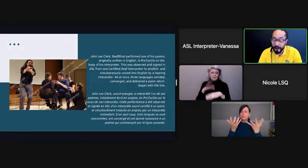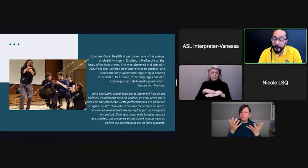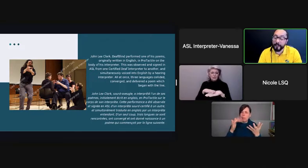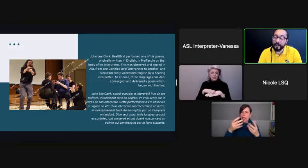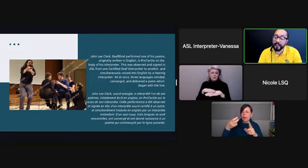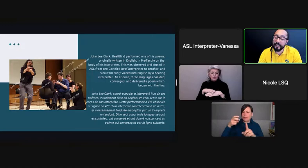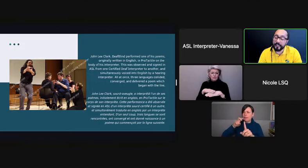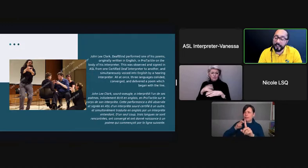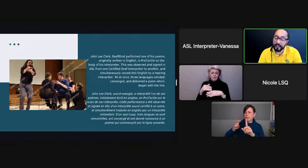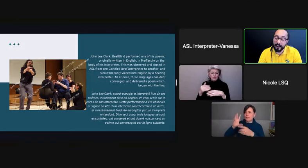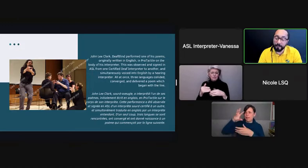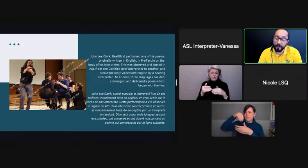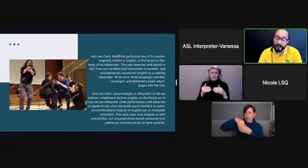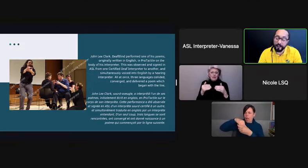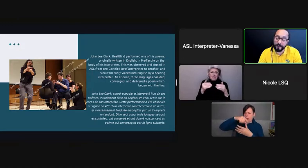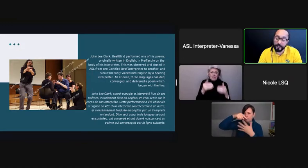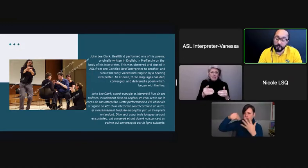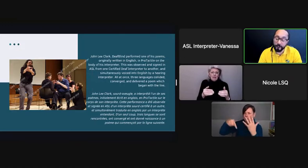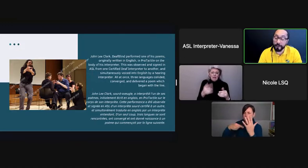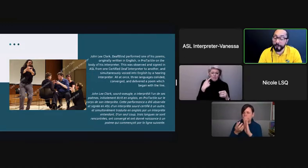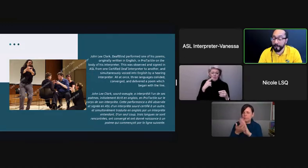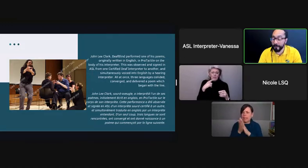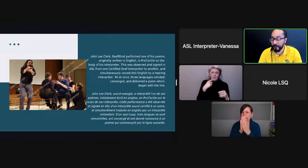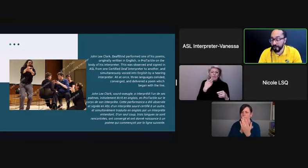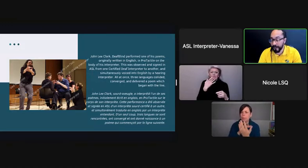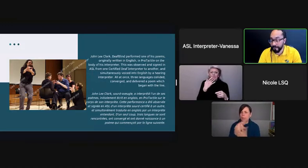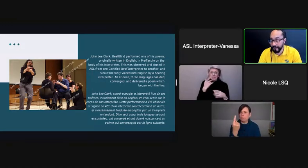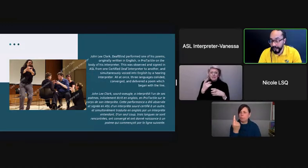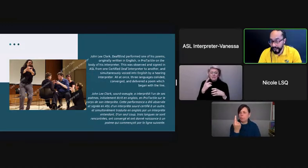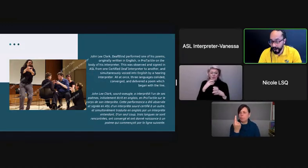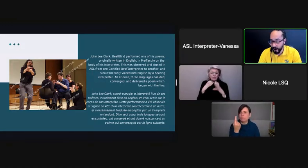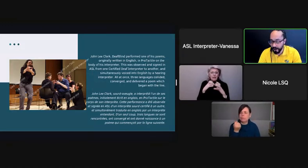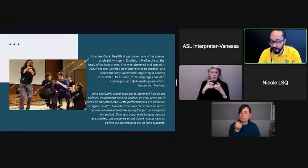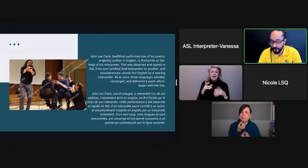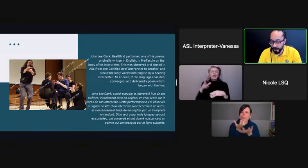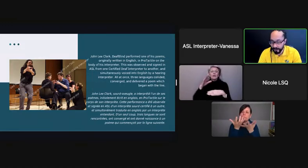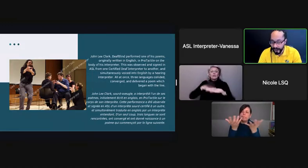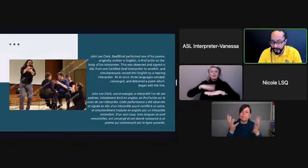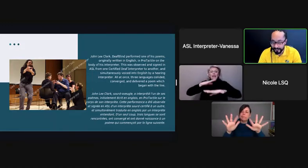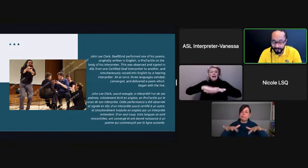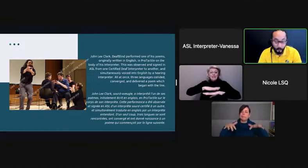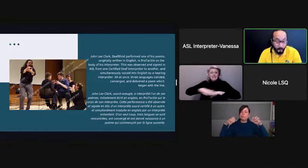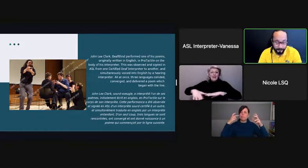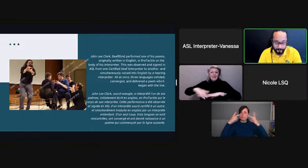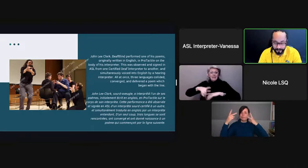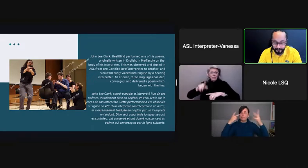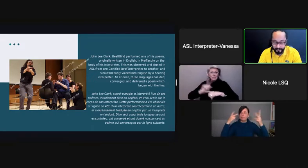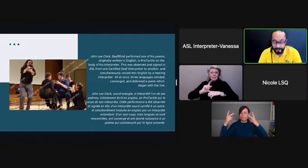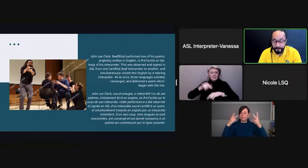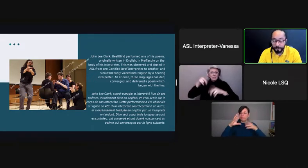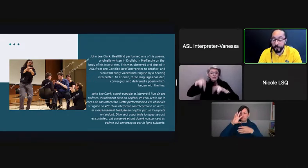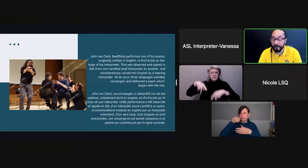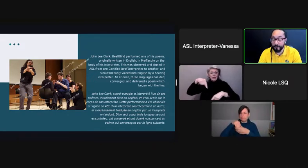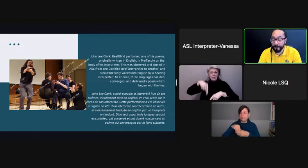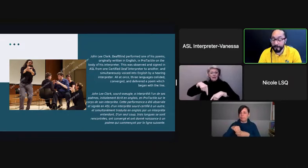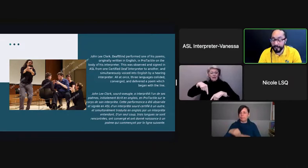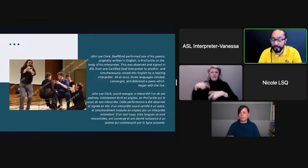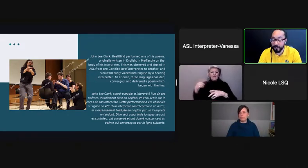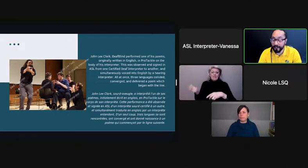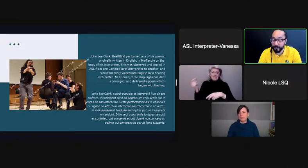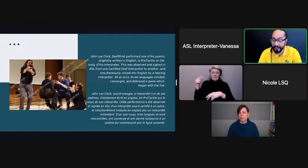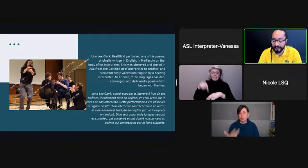scène pour favoriser les communications, mais il y en a sur la scène également qui viennent